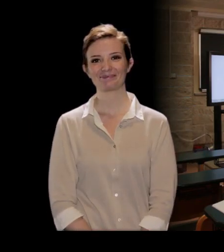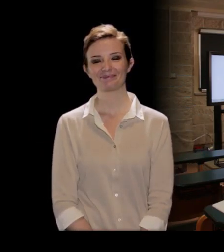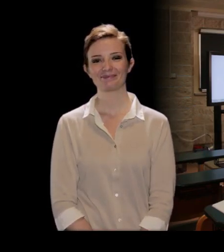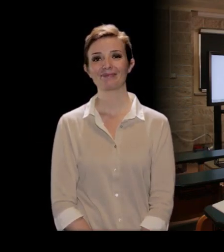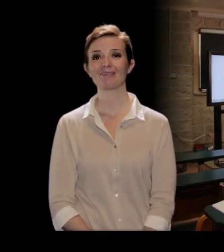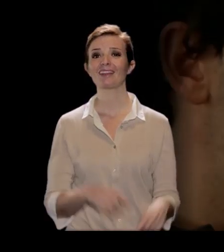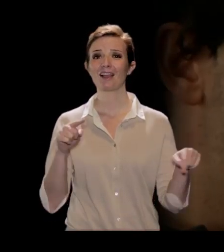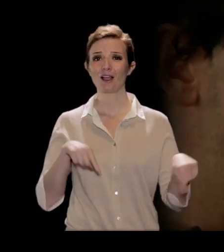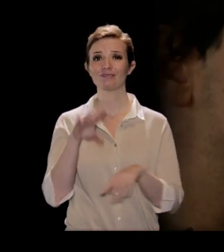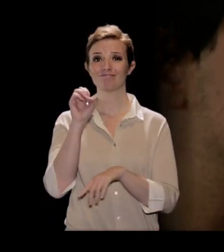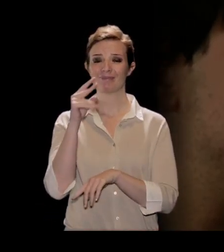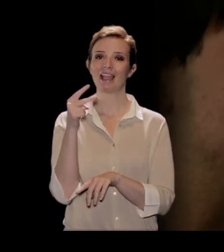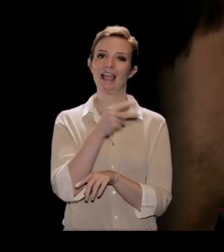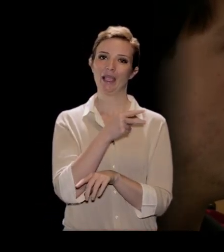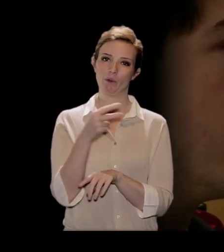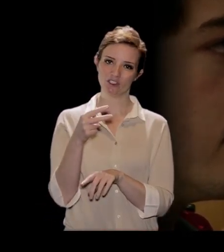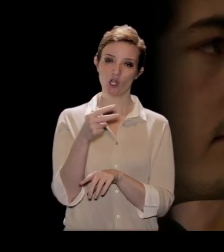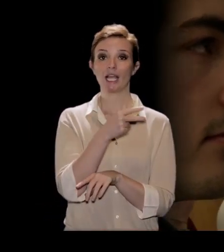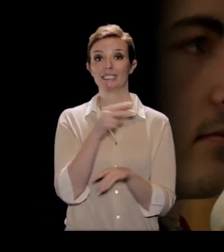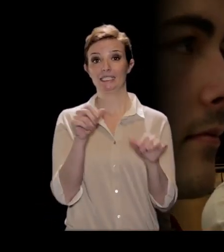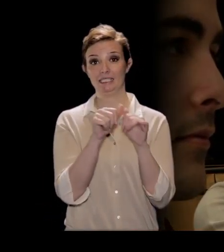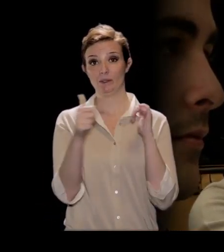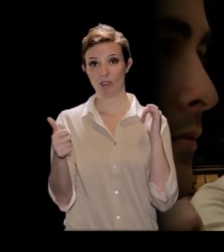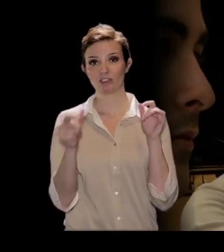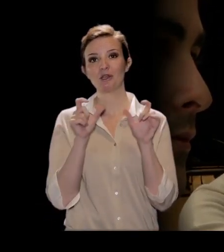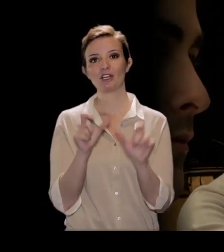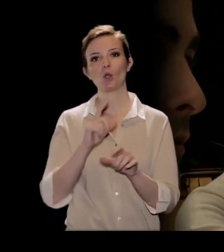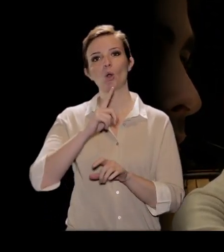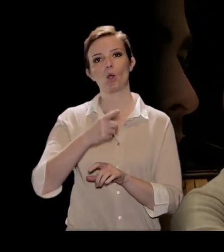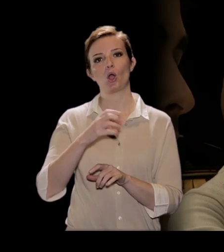today we will about equations and disequations goniometriche.